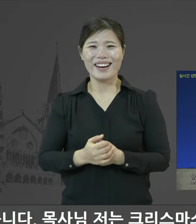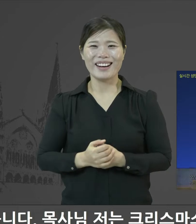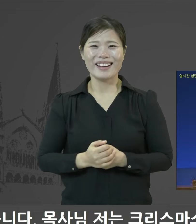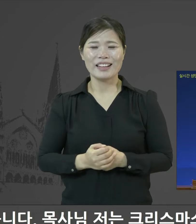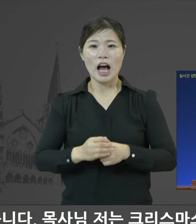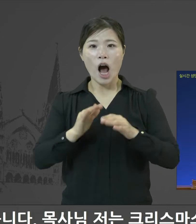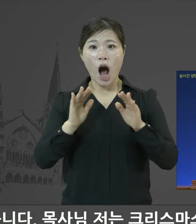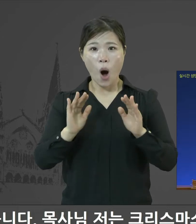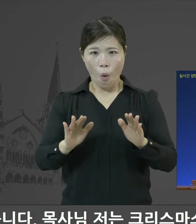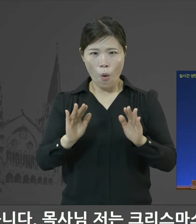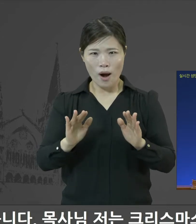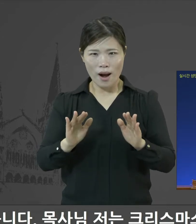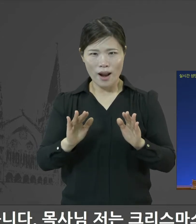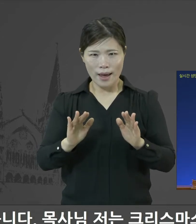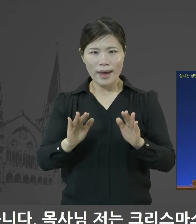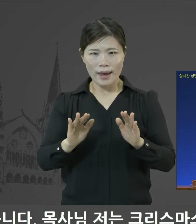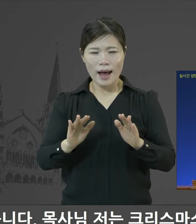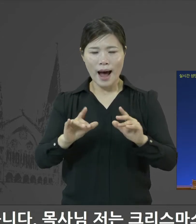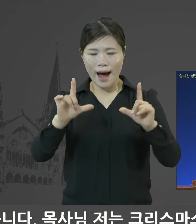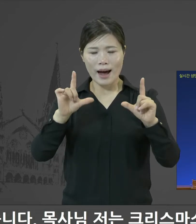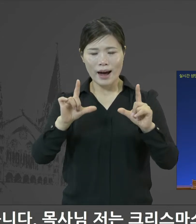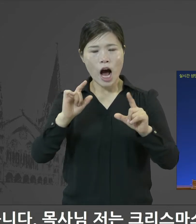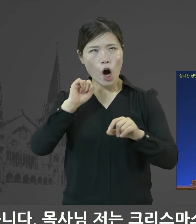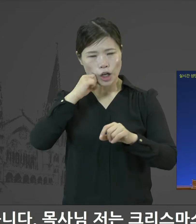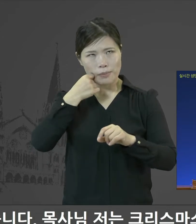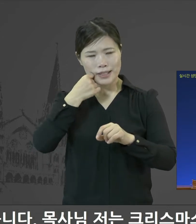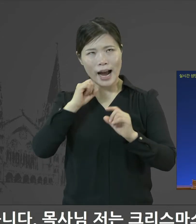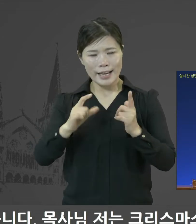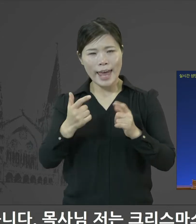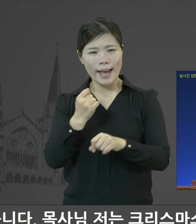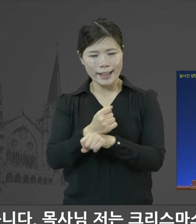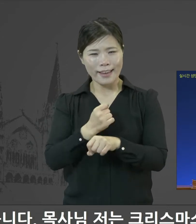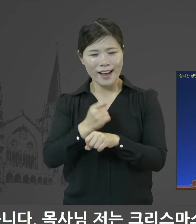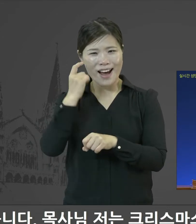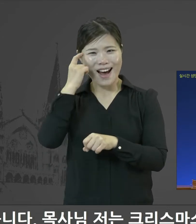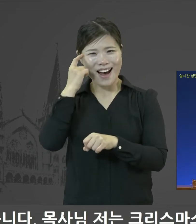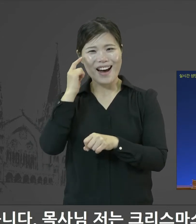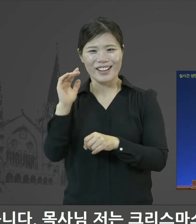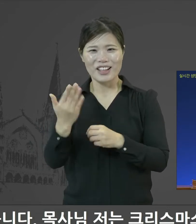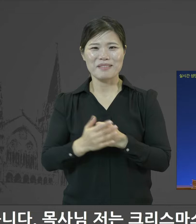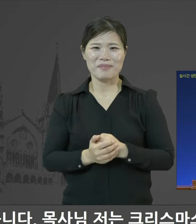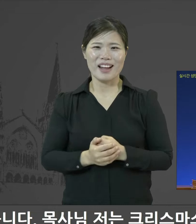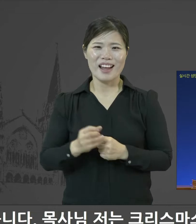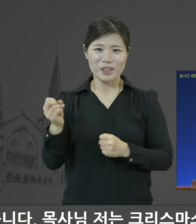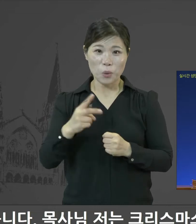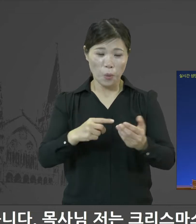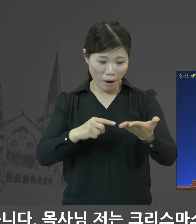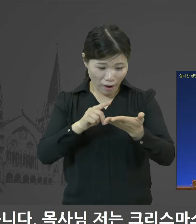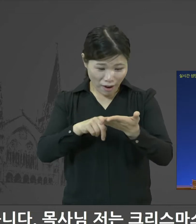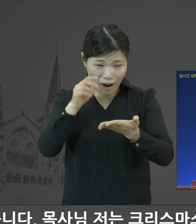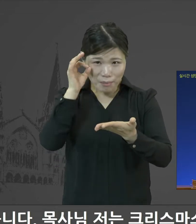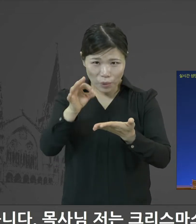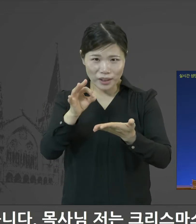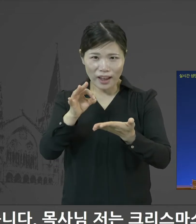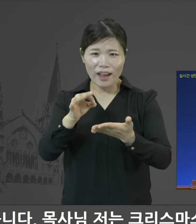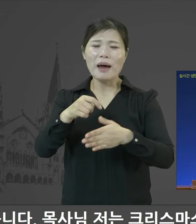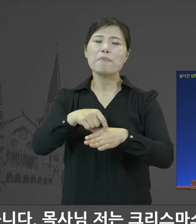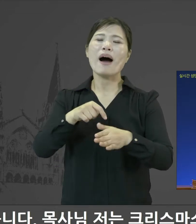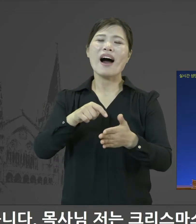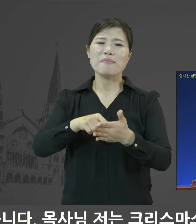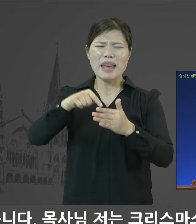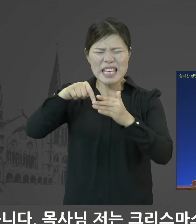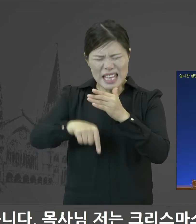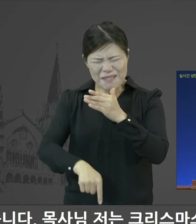올해는 어렵지 않도록. 그런데 그 다음 이야기가 저에게 마음 깊은 곳에